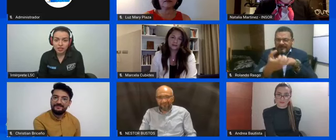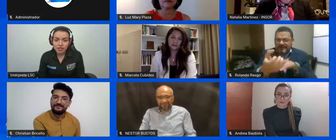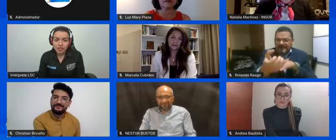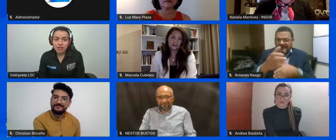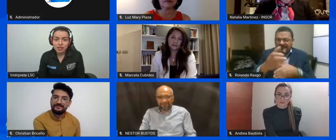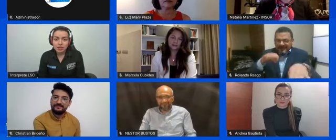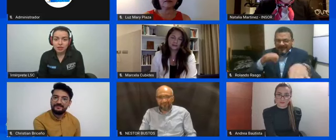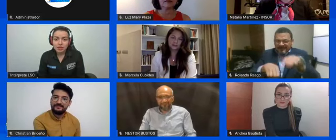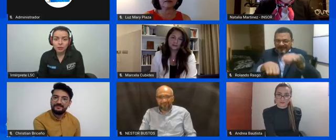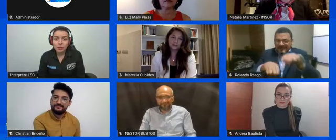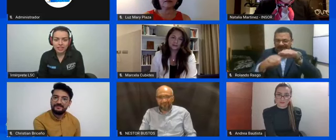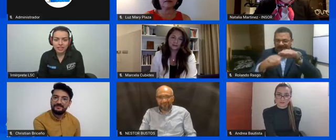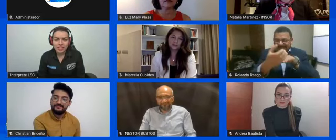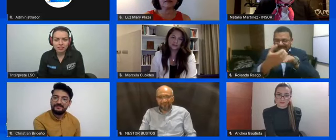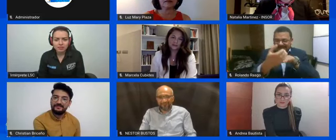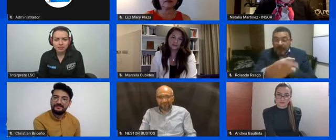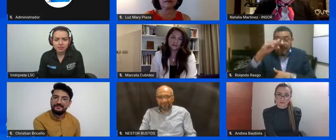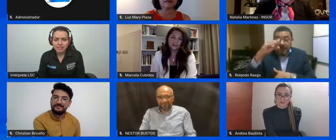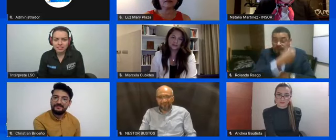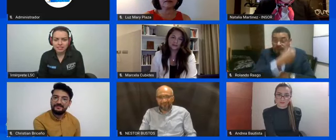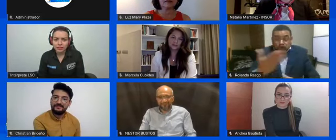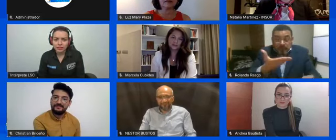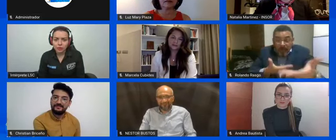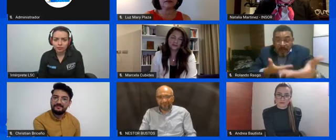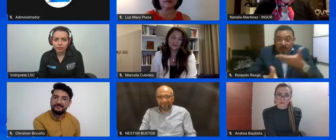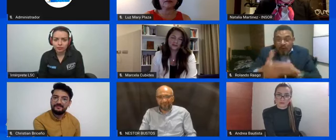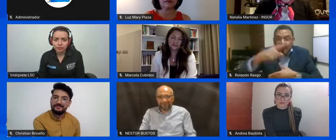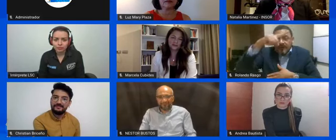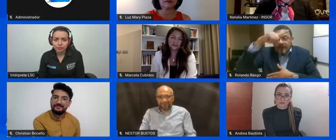estaba comentando